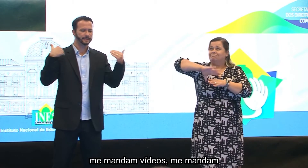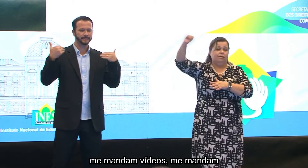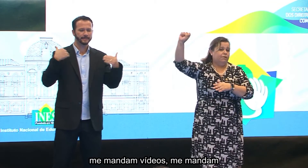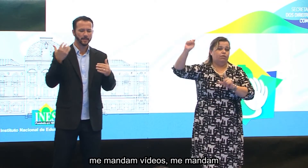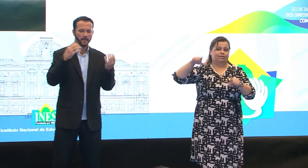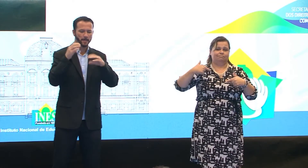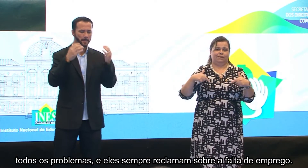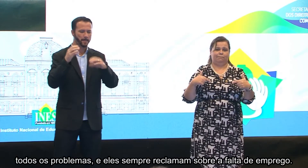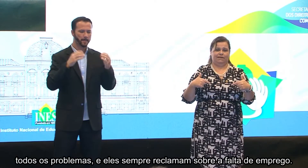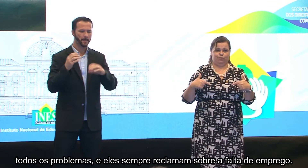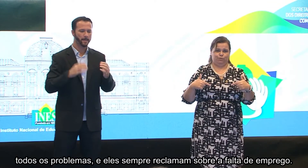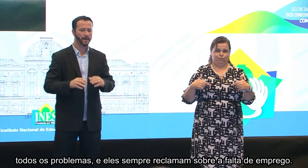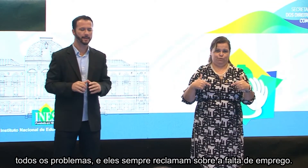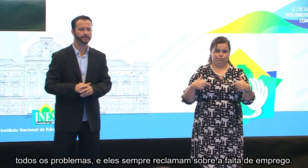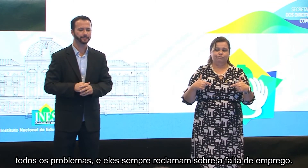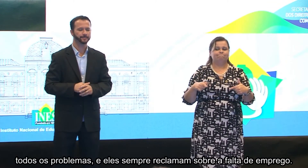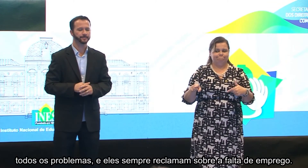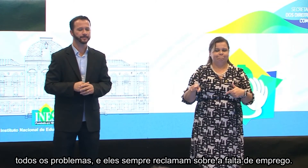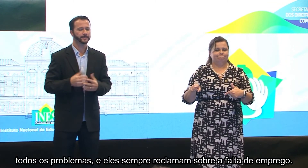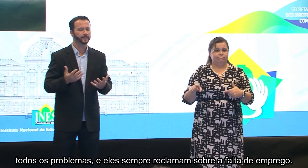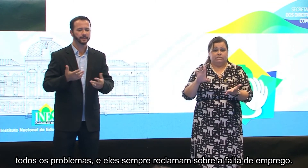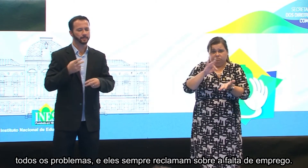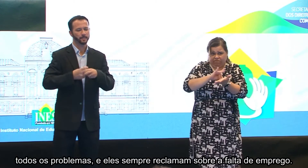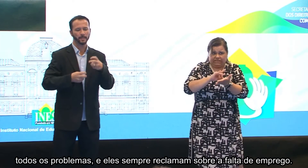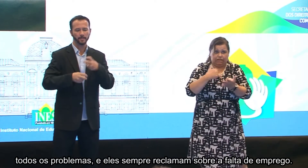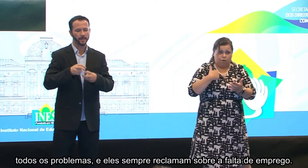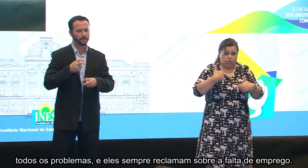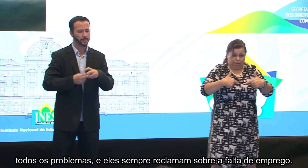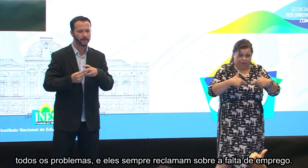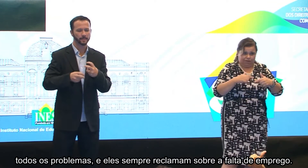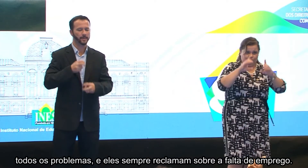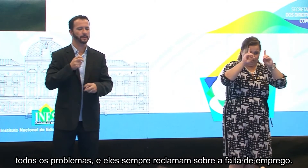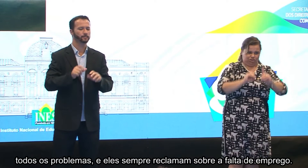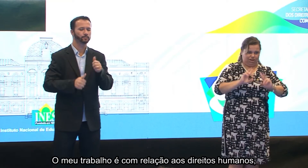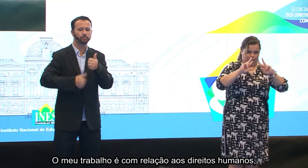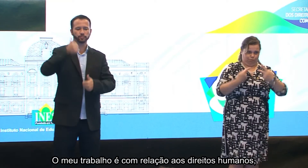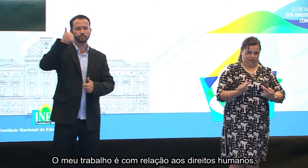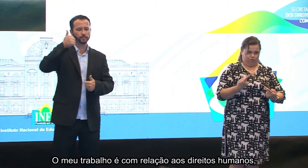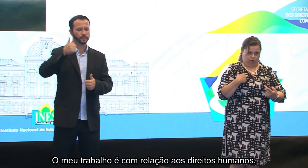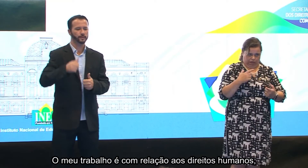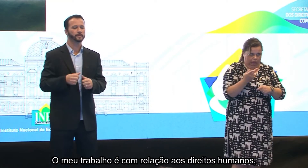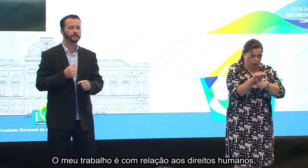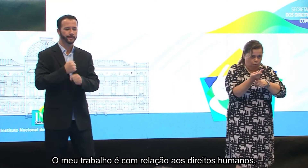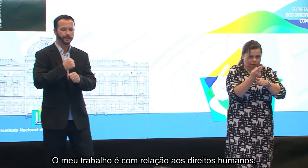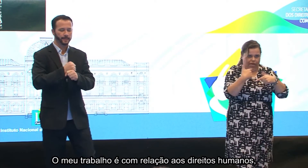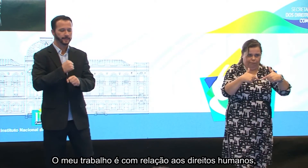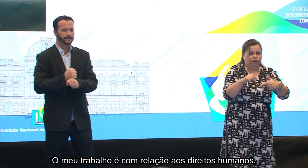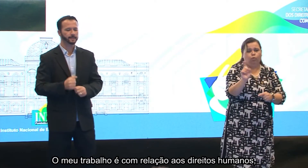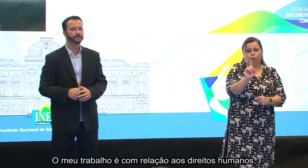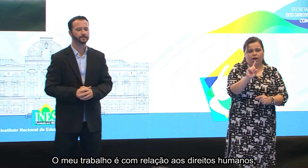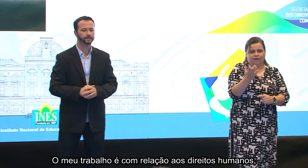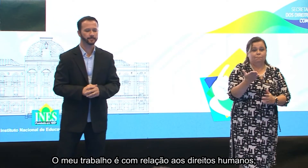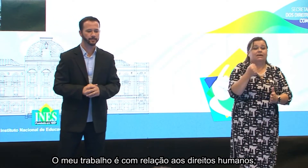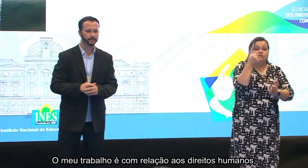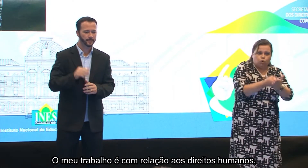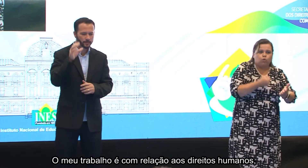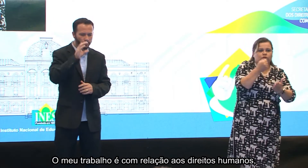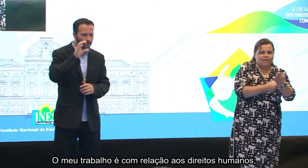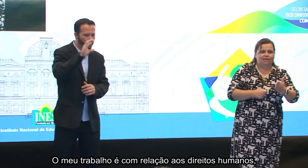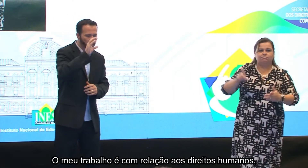mandam todos os problemas, e eles sempre reclamam sobre a falta de emprego. Porque, na verdade, o meu trabalho é em relação aos direitos